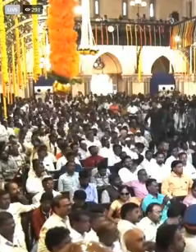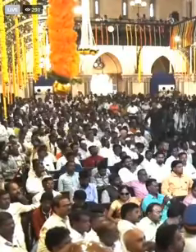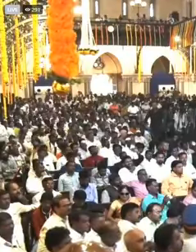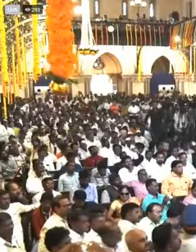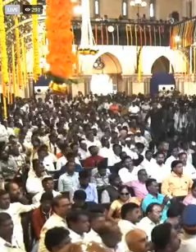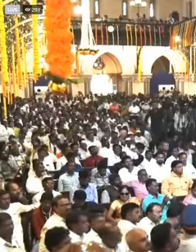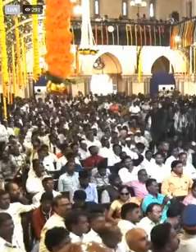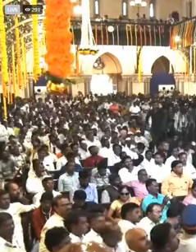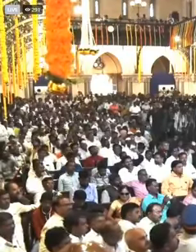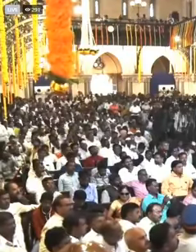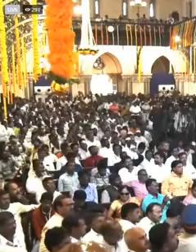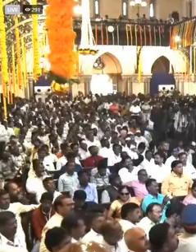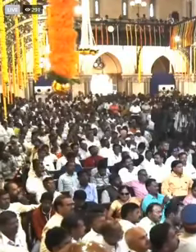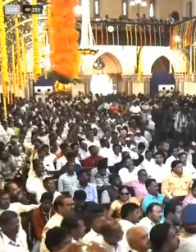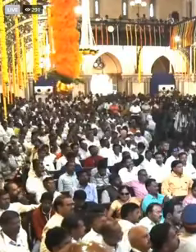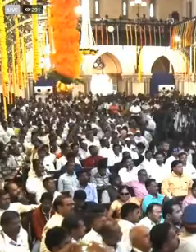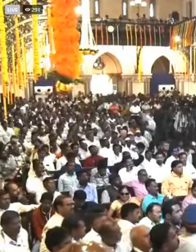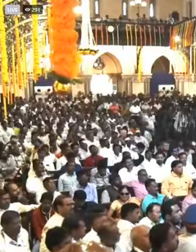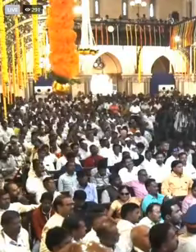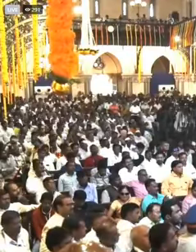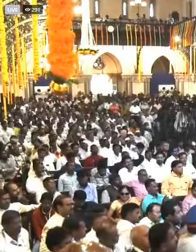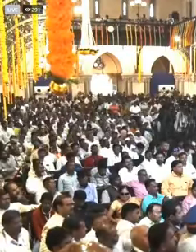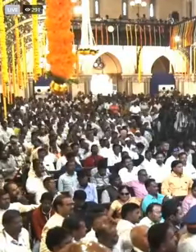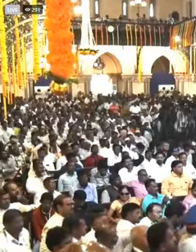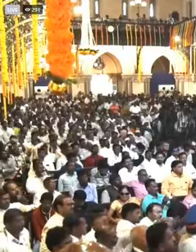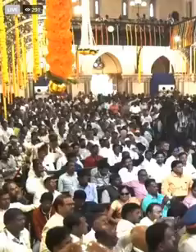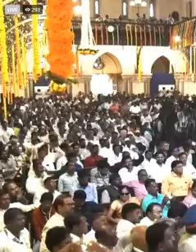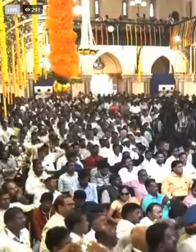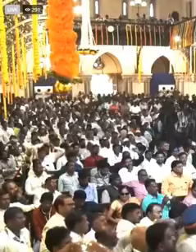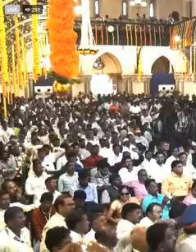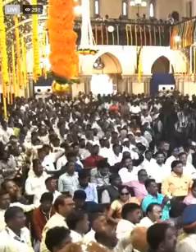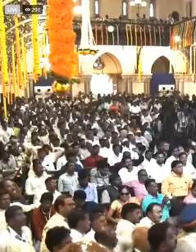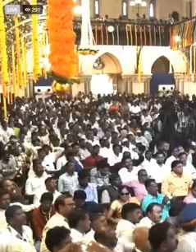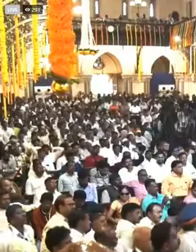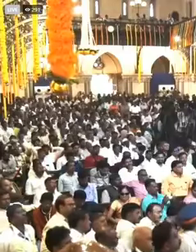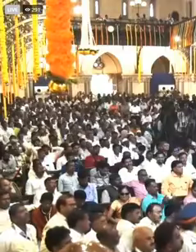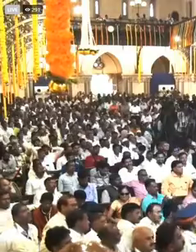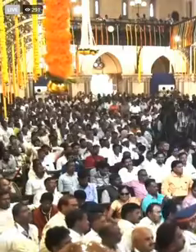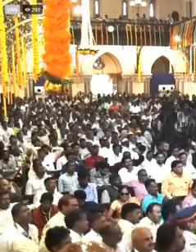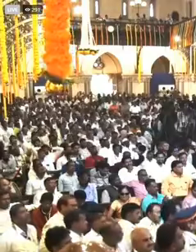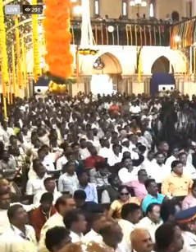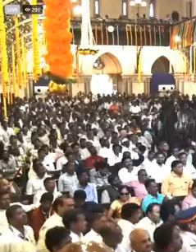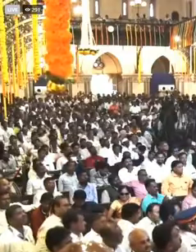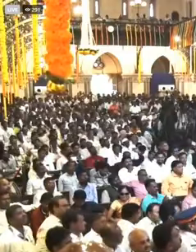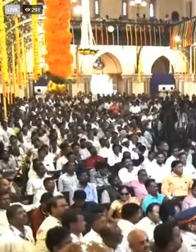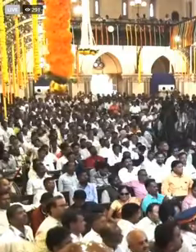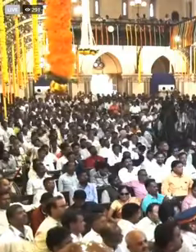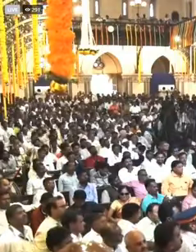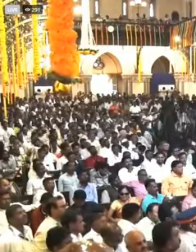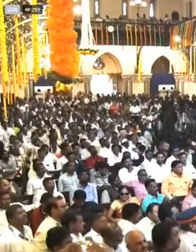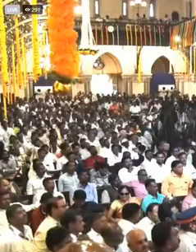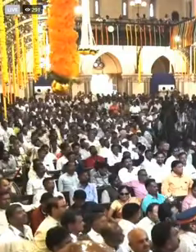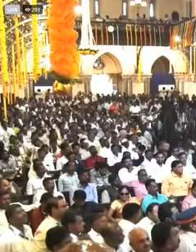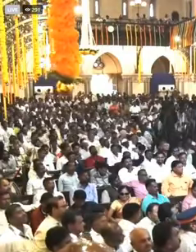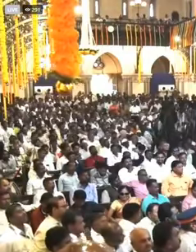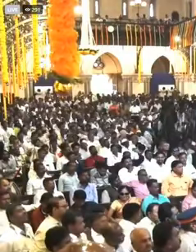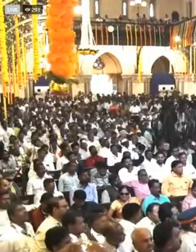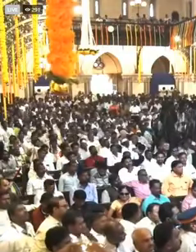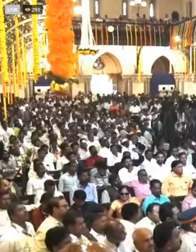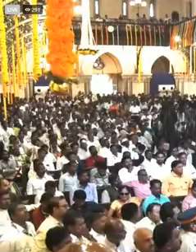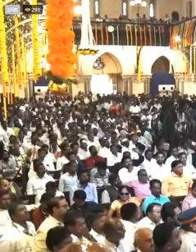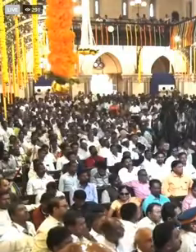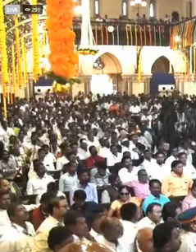सर्वसामान्य माणसाची जी काही नाळ आहे एक आहे संवेदना म्हणून आहे एक सामाजिक बांधिलकी म्हणून आहे ही